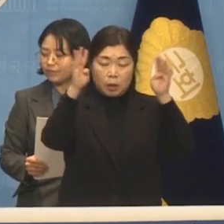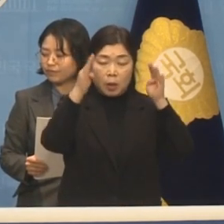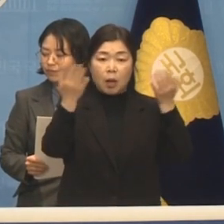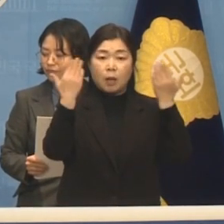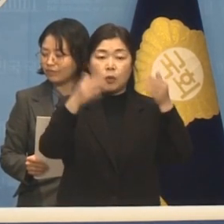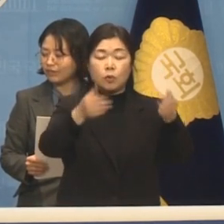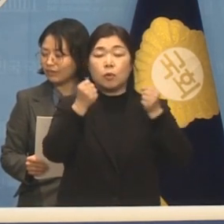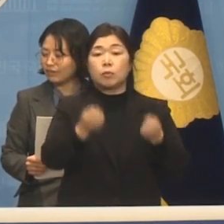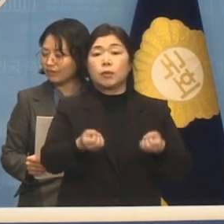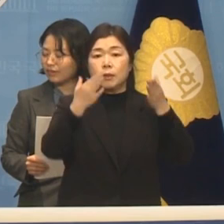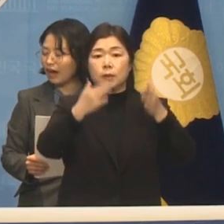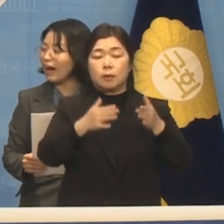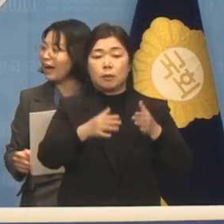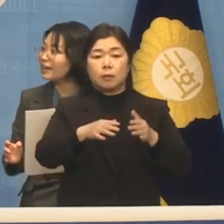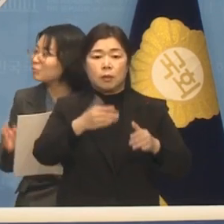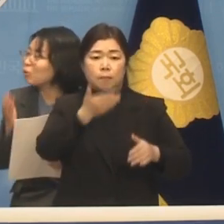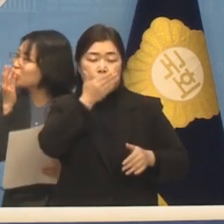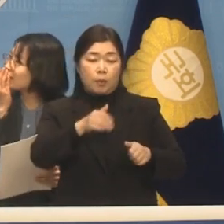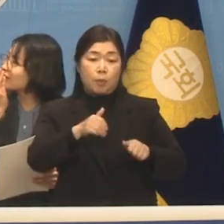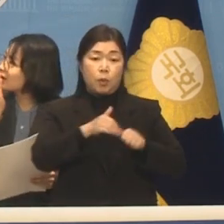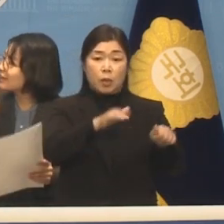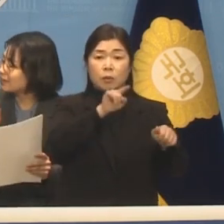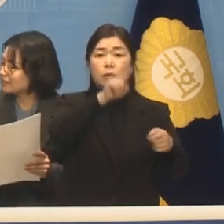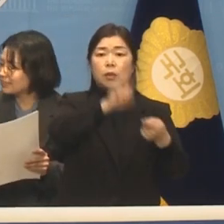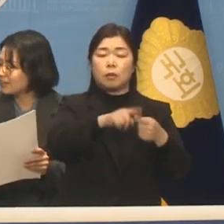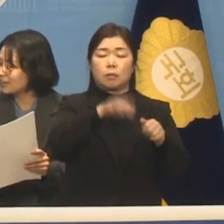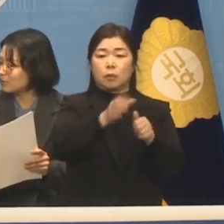강력하게 규탄하고 윤석열 정부에 의해